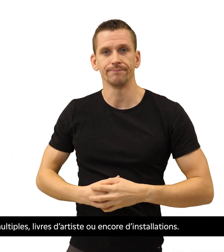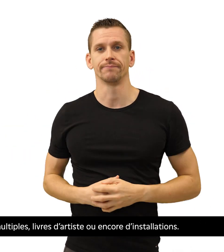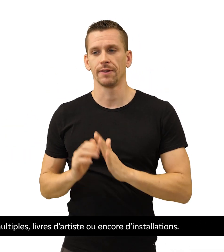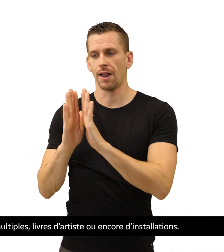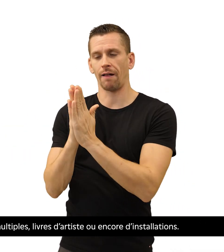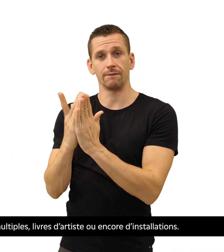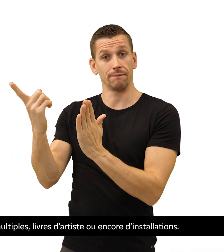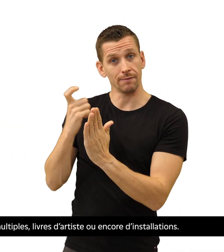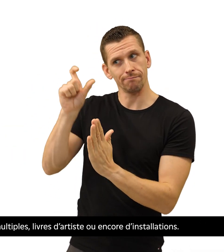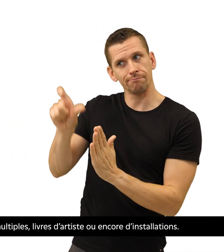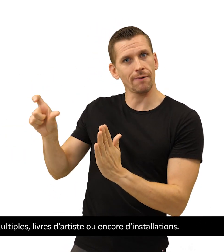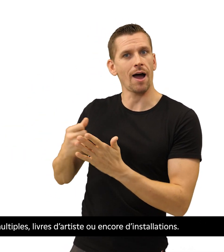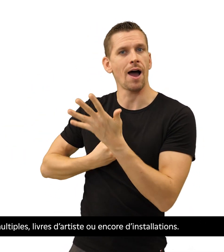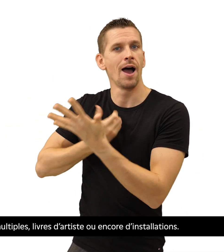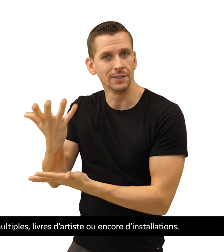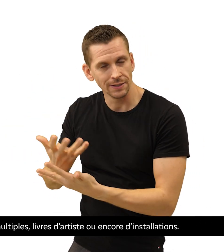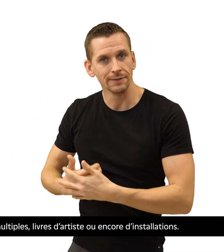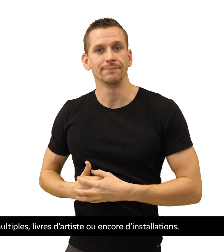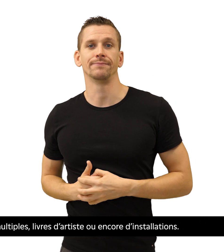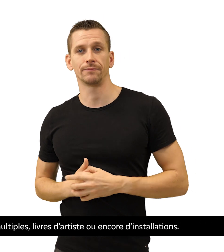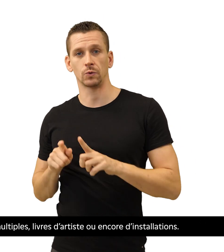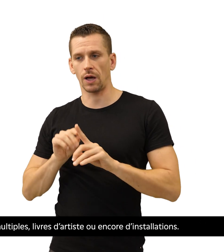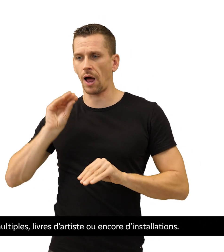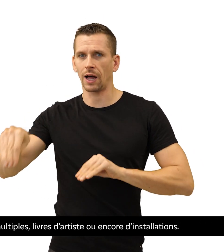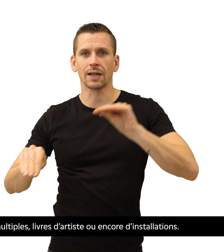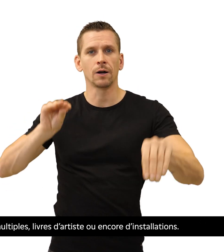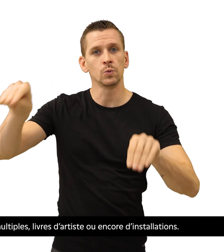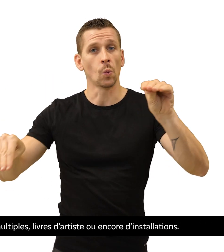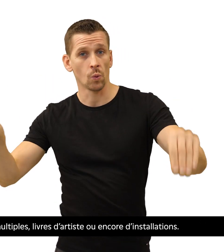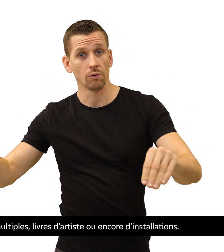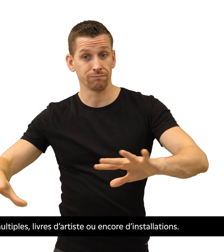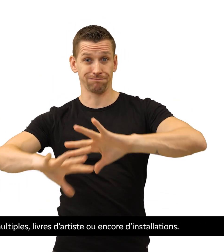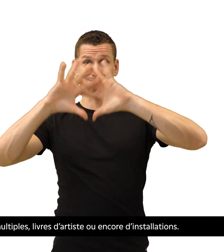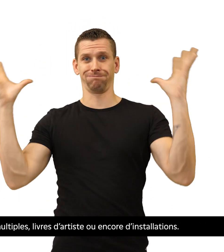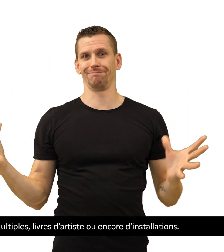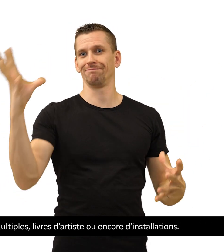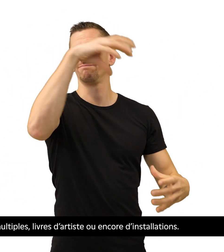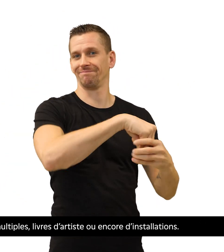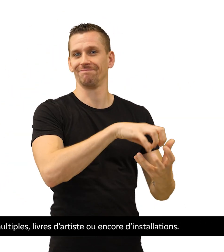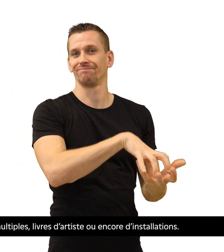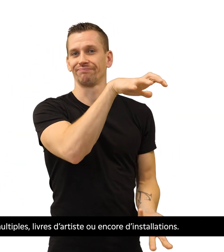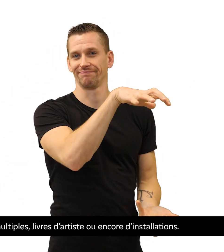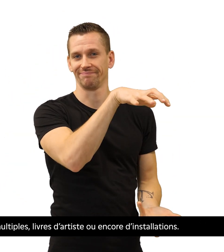éditions multiples, livres d'artistes ou encore d'installations.